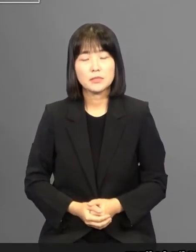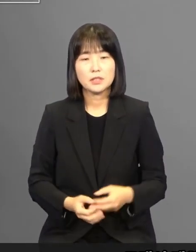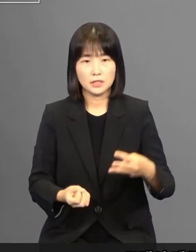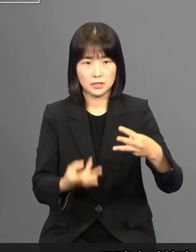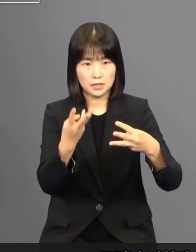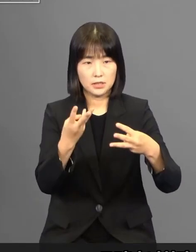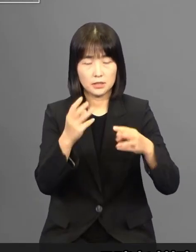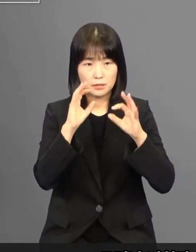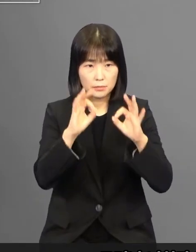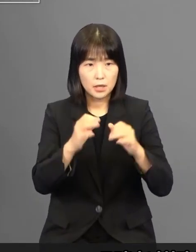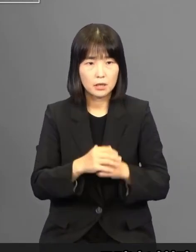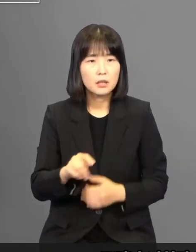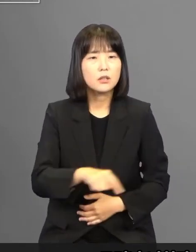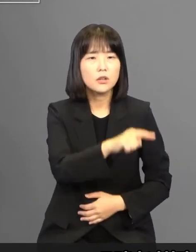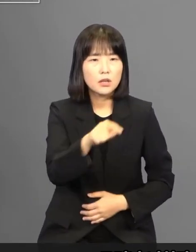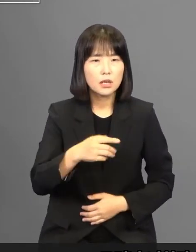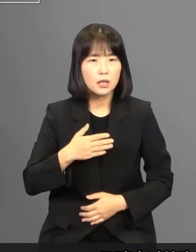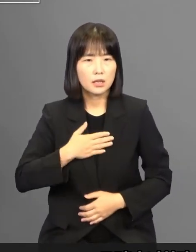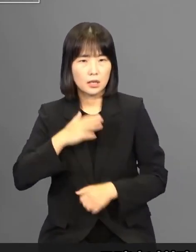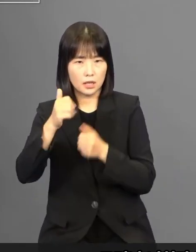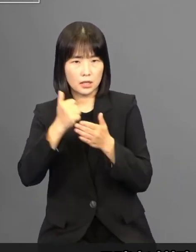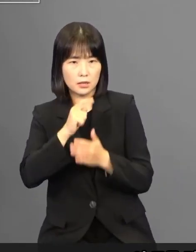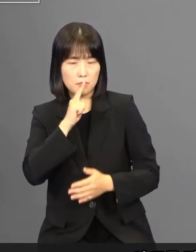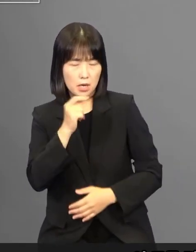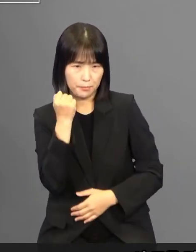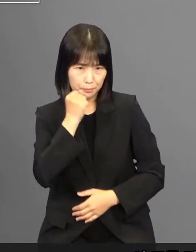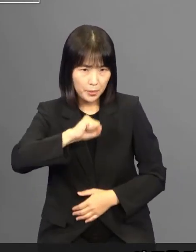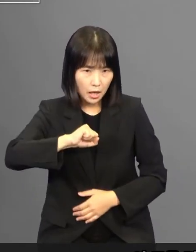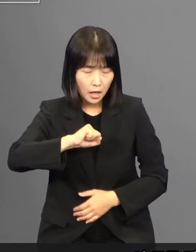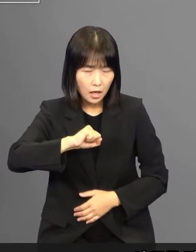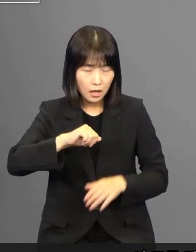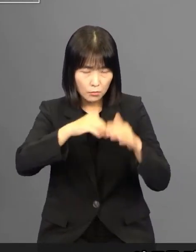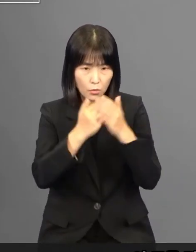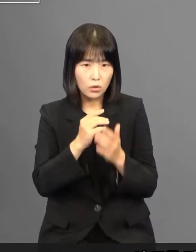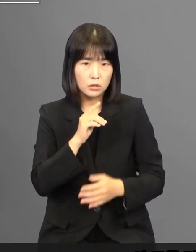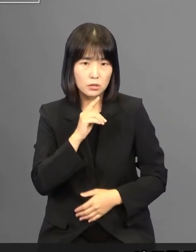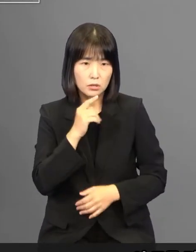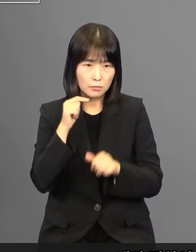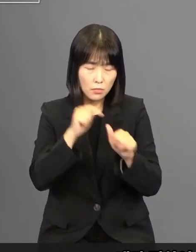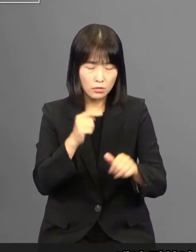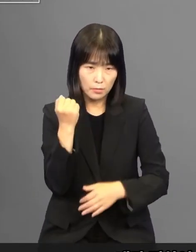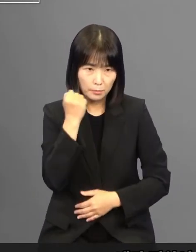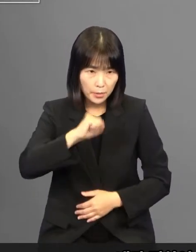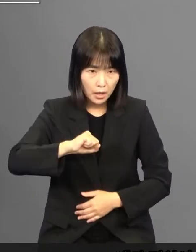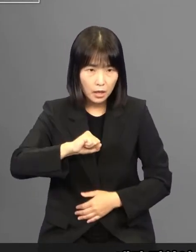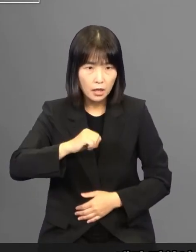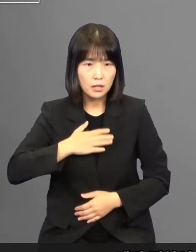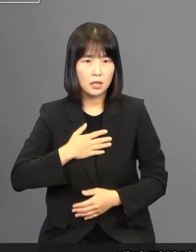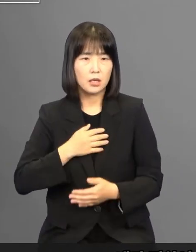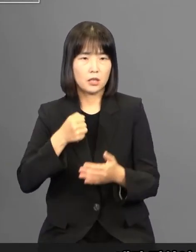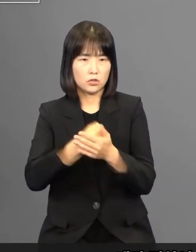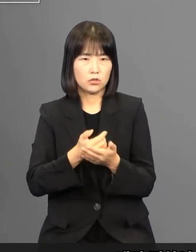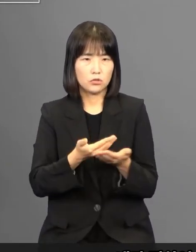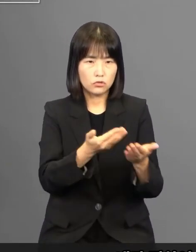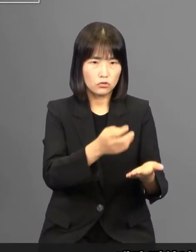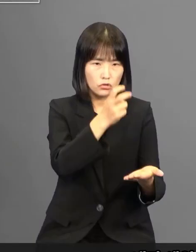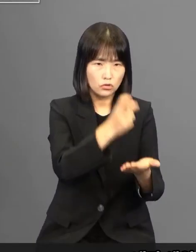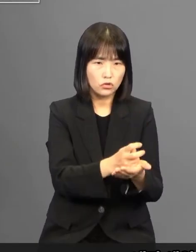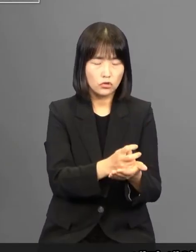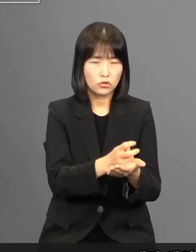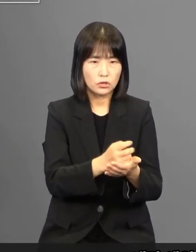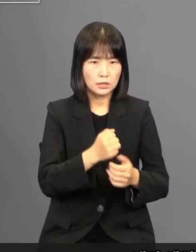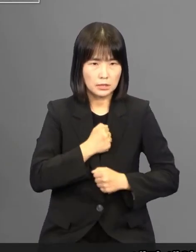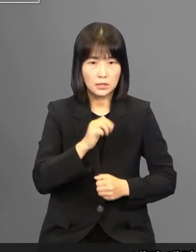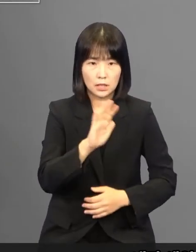보십시오. 그러나 너희가 내가 하는 말을 듣지 않고 이 모든 명령을 지키지 않거나 내가 정하여준 규례를 지키지 않고